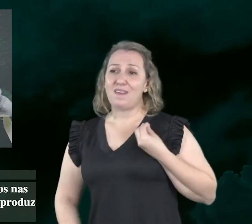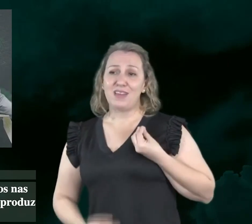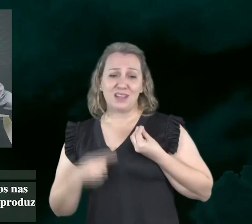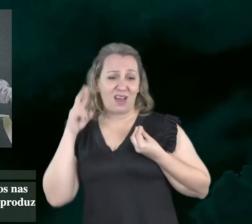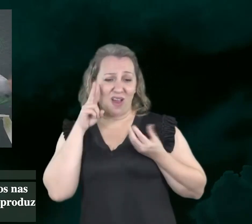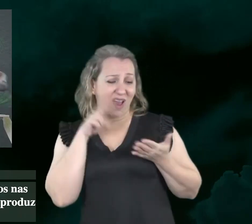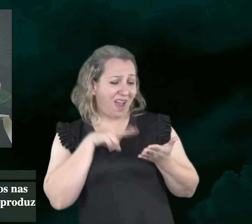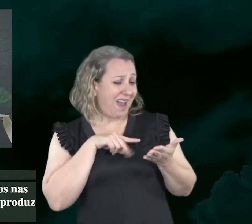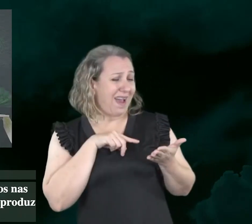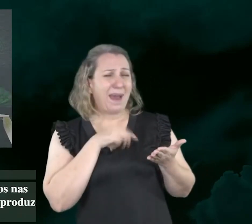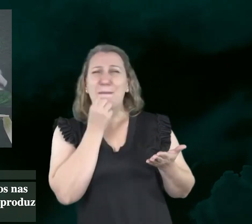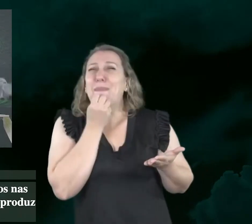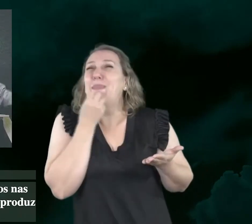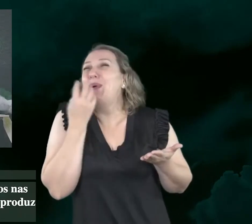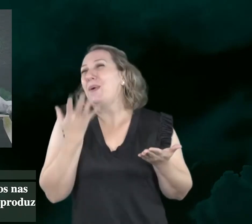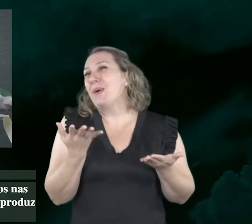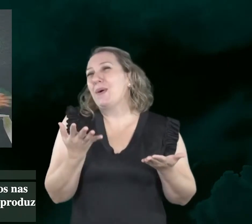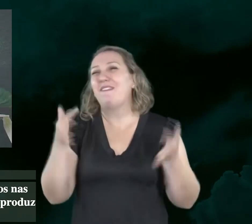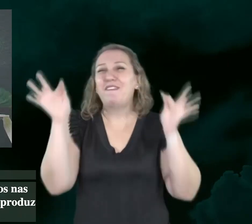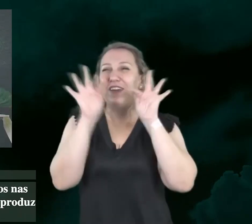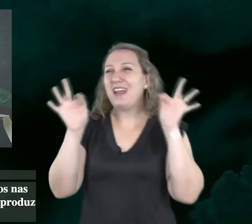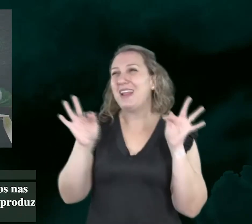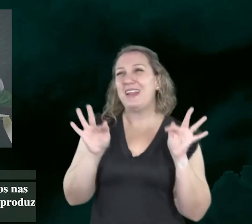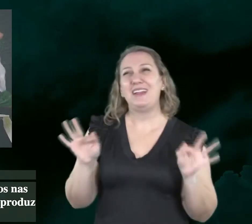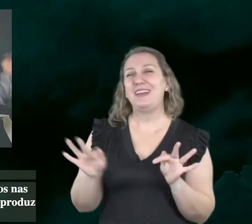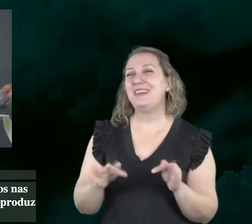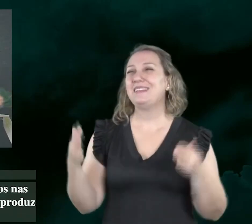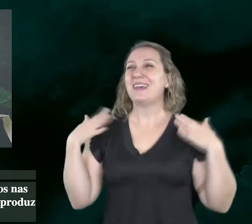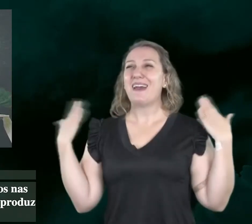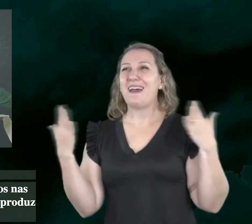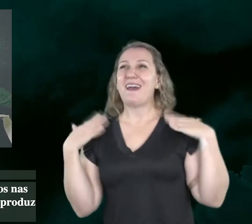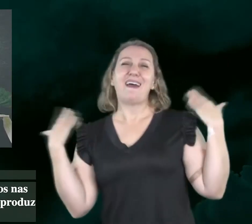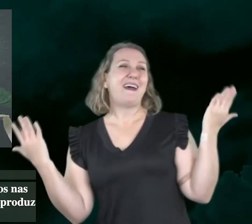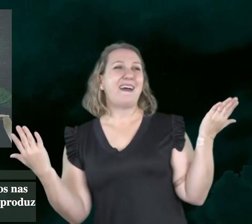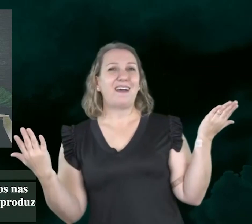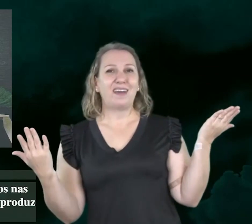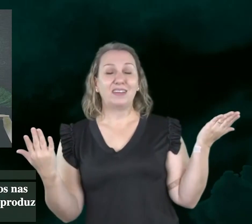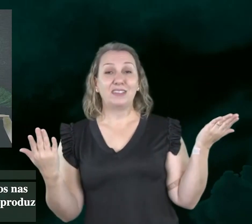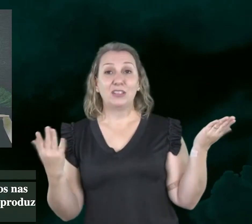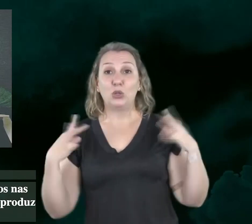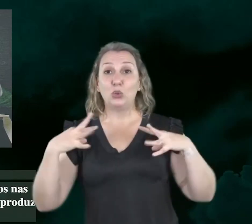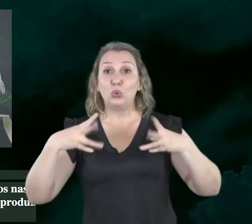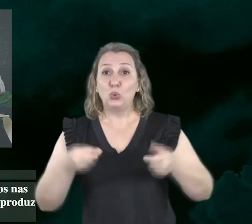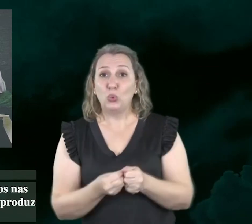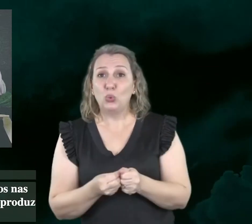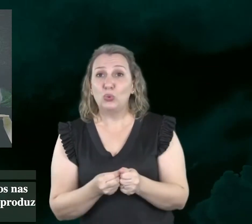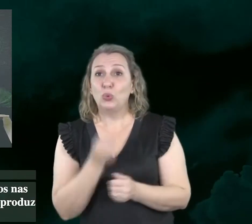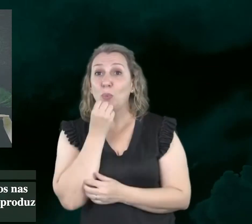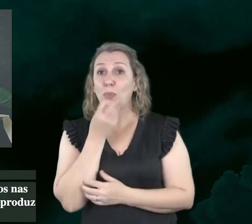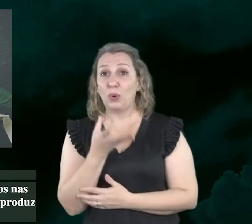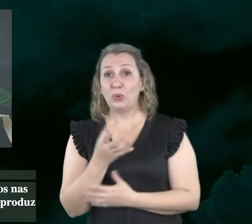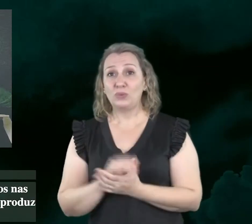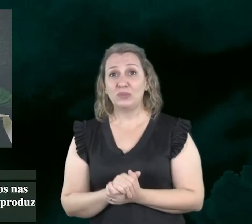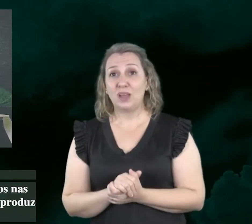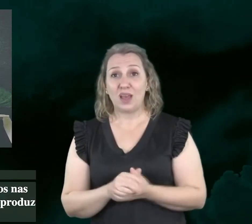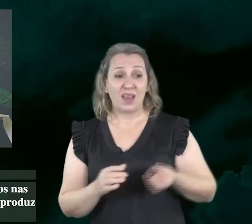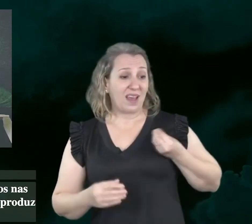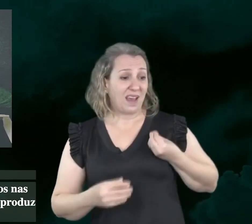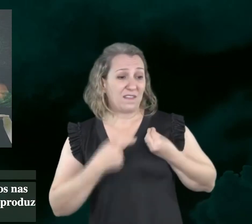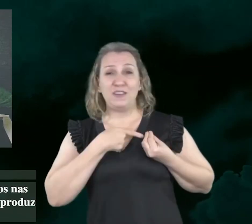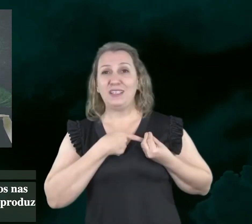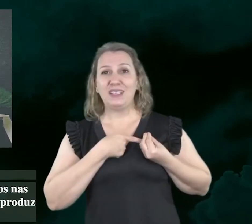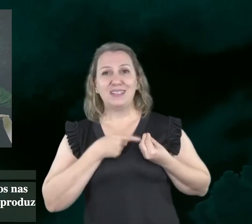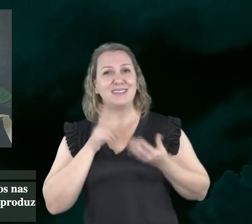problemas, não tenho tribulações, não tenho sofrimentos, irmão, é fácil falar em perseverança. Mas a perseverança só é produzida